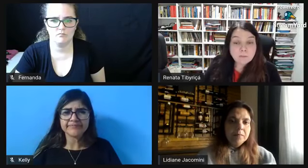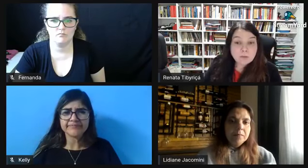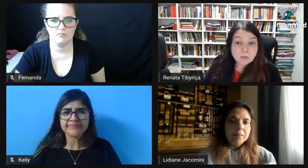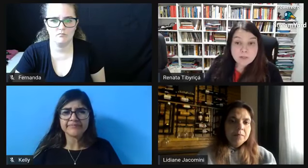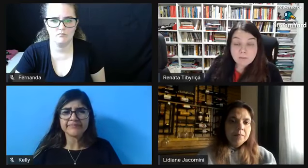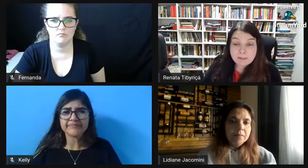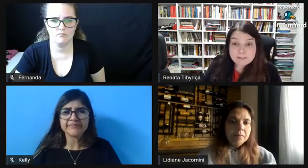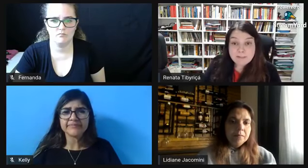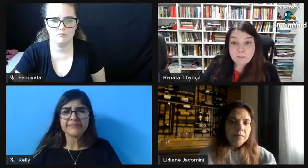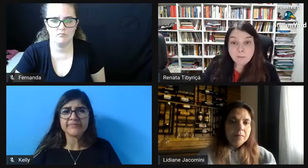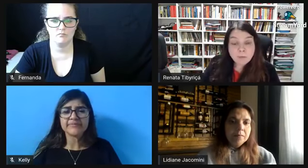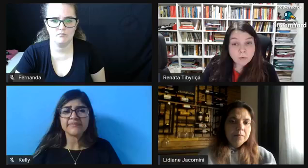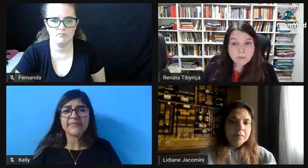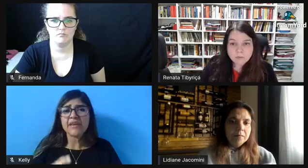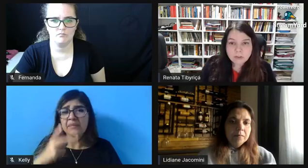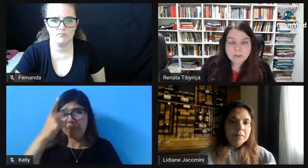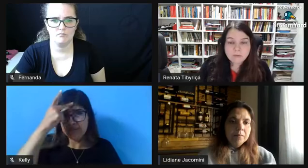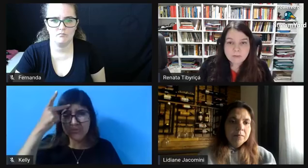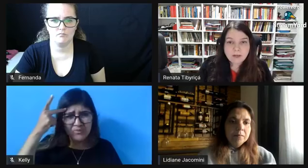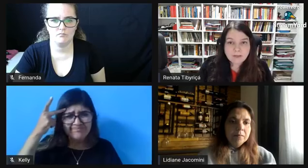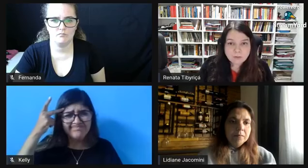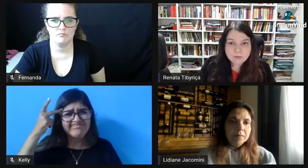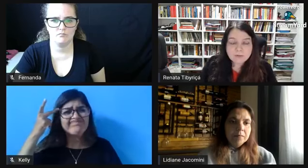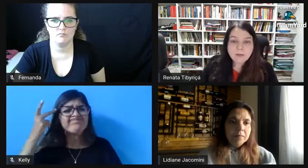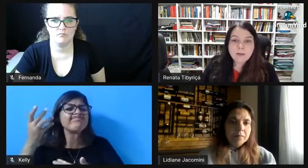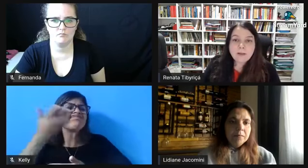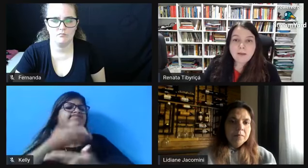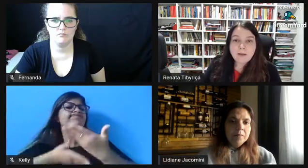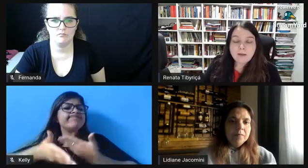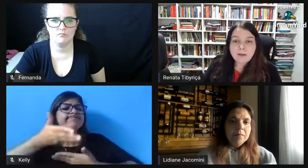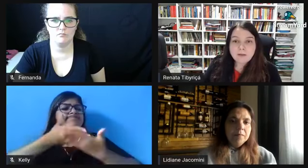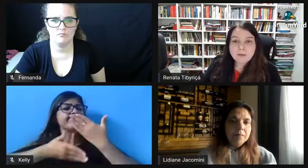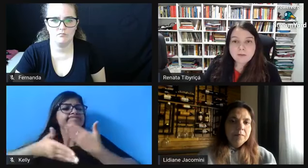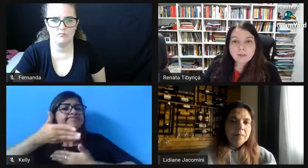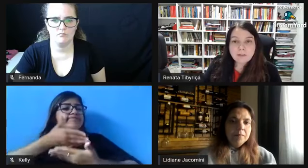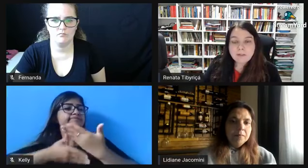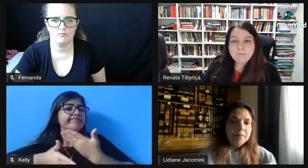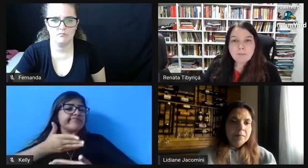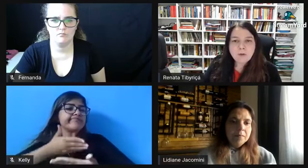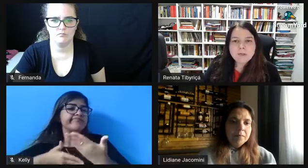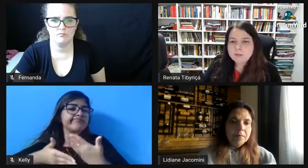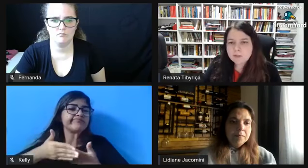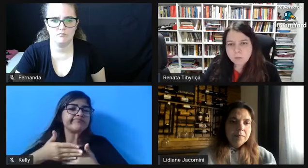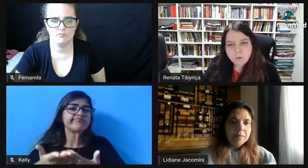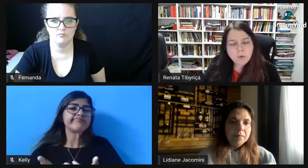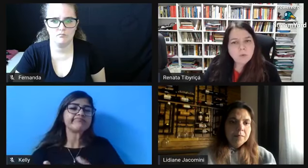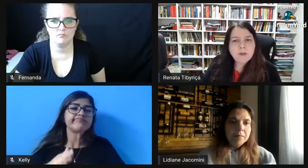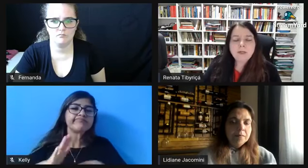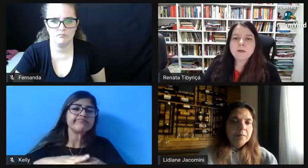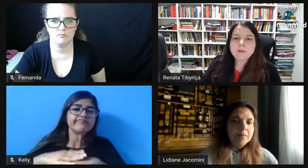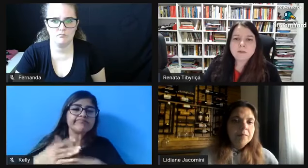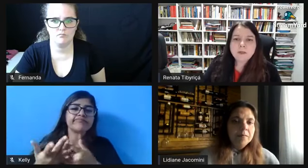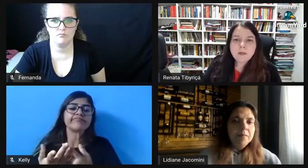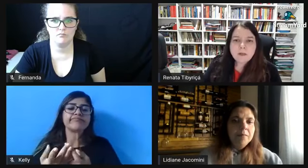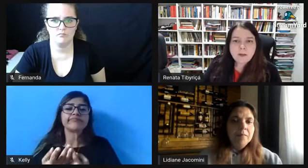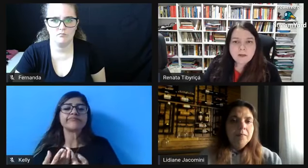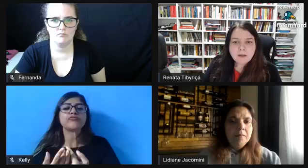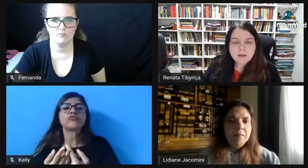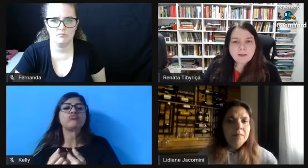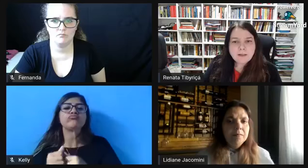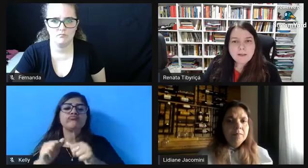que são pessoas que participam muito de atividades de audiências públicas